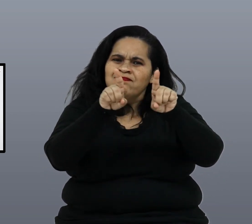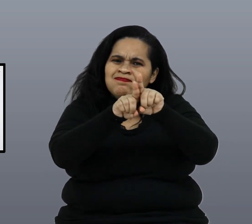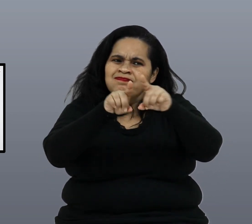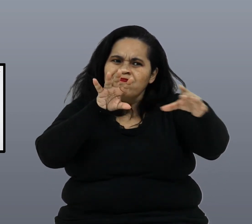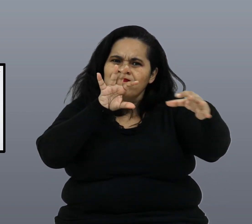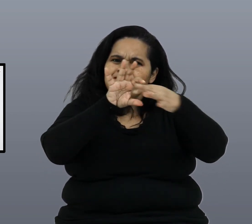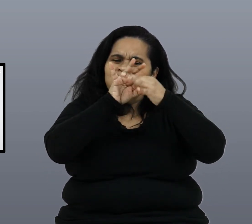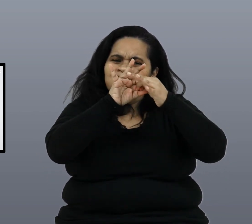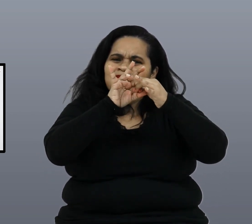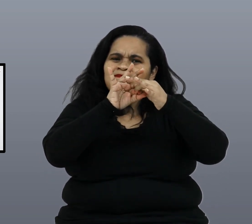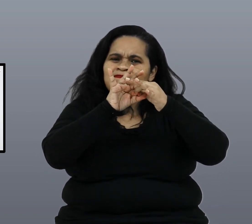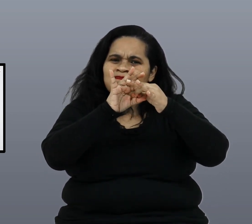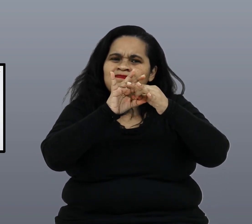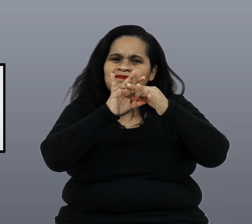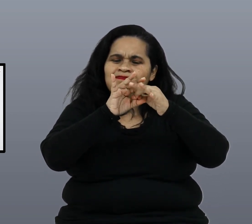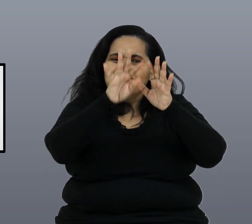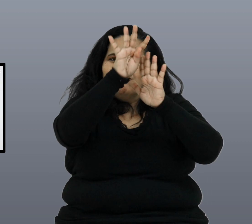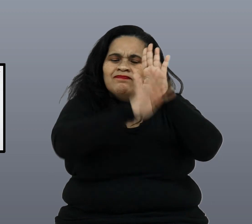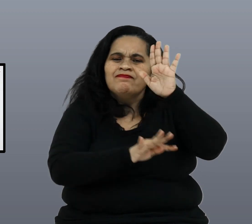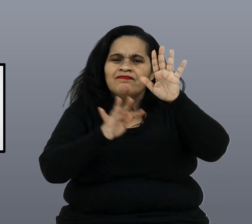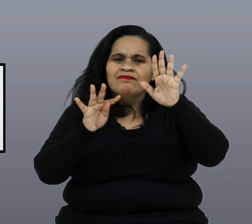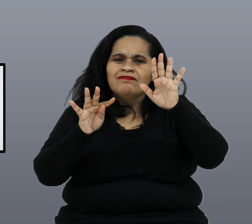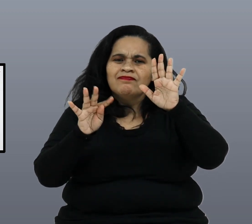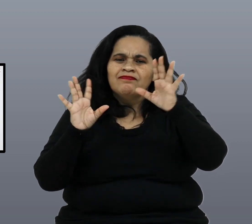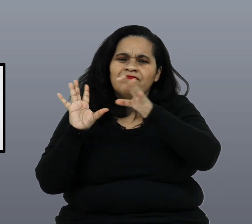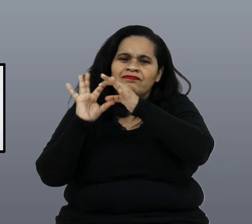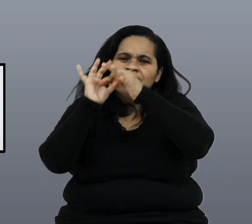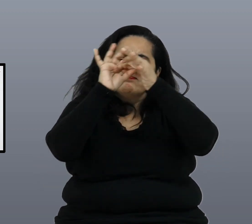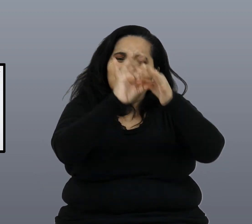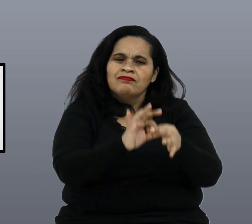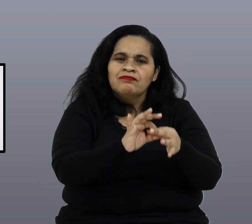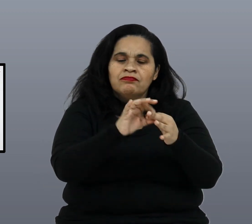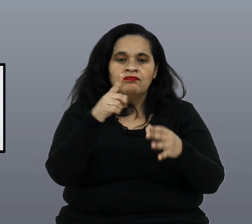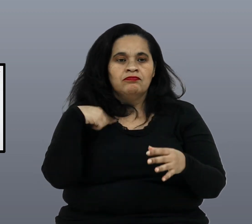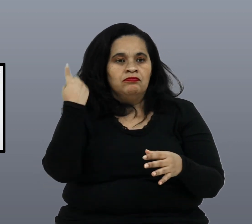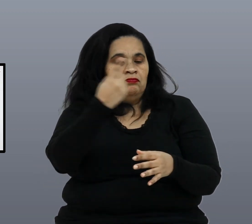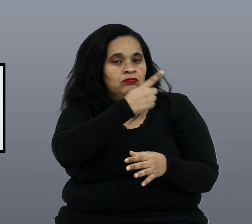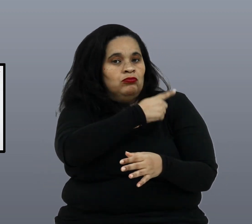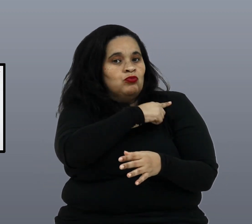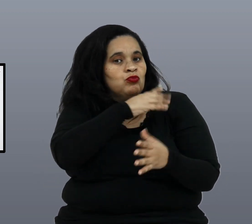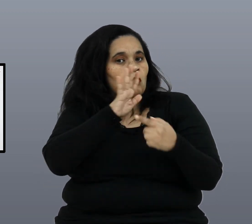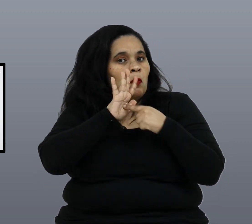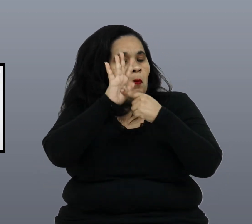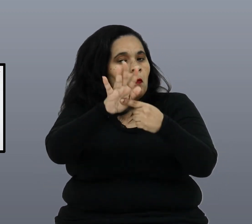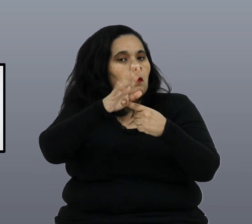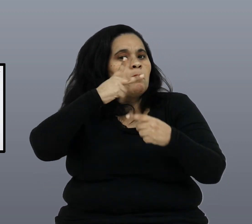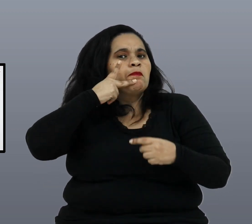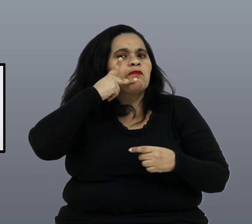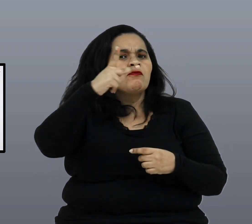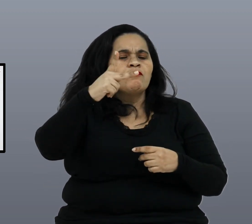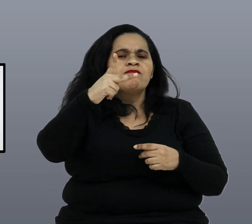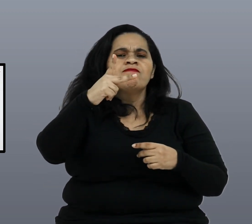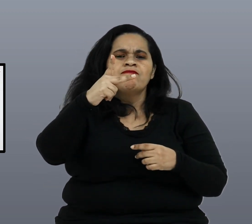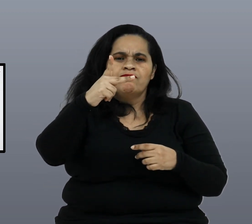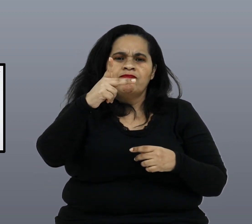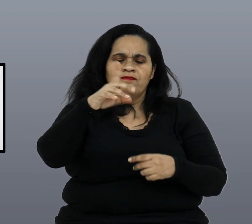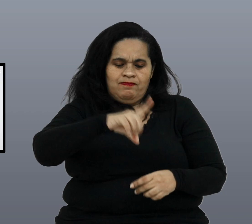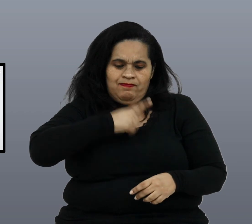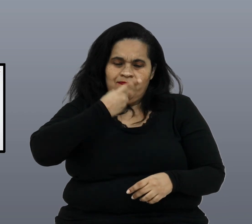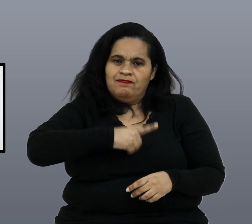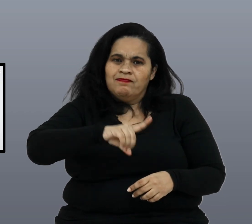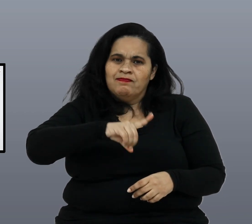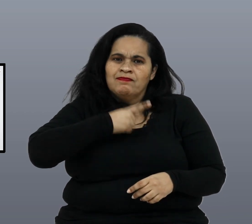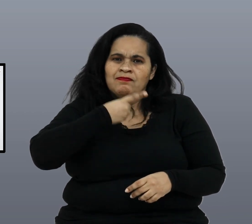programa Texto e Contexto, principalmente nessa série, né, pastor Eleilton, onde nós estamos tratando as profecias de Daniel, para que você possa se edificar, e